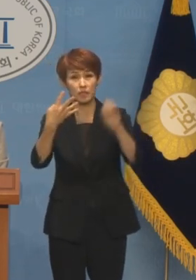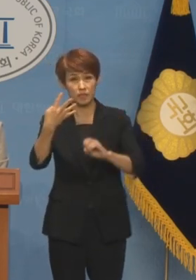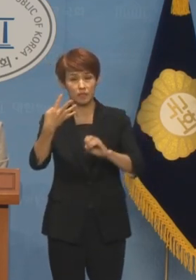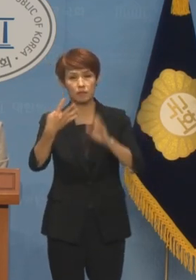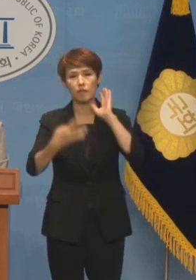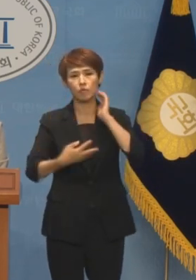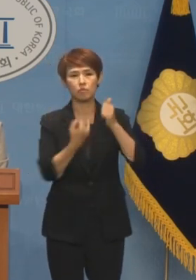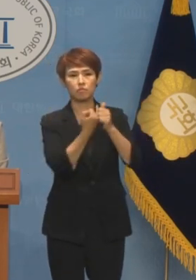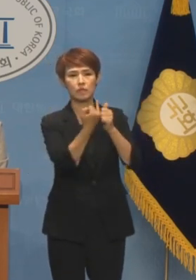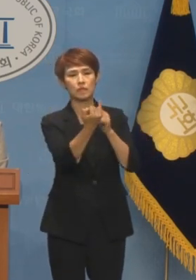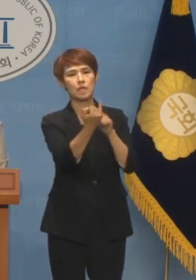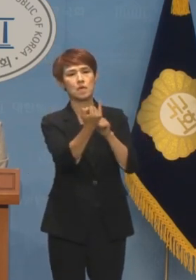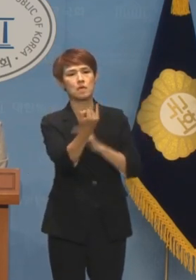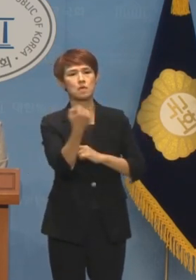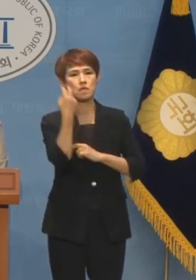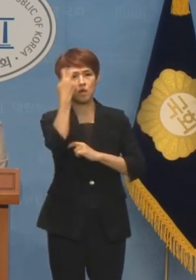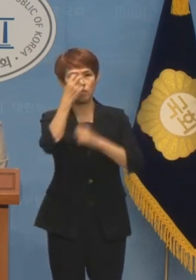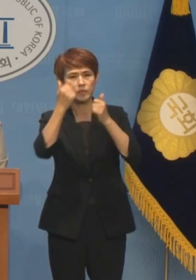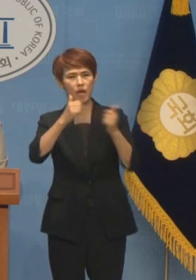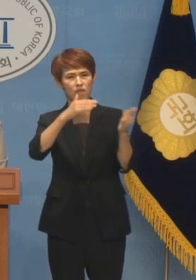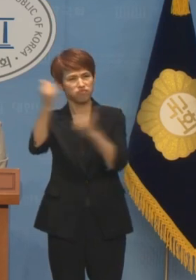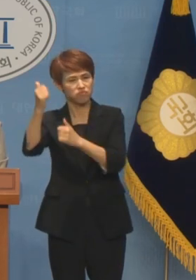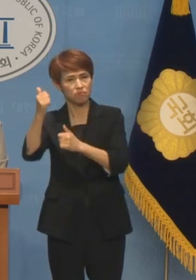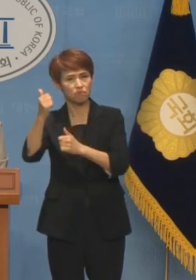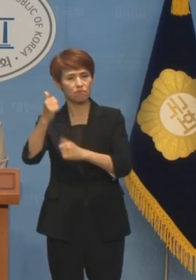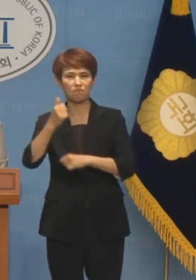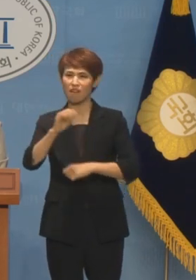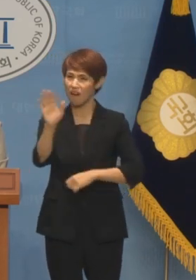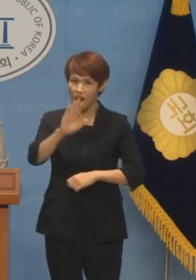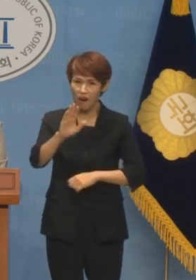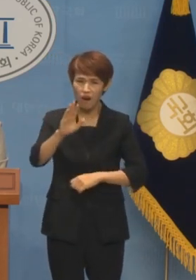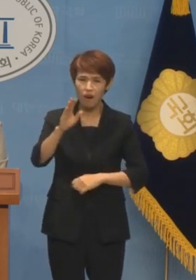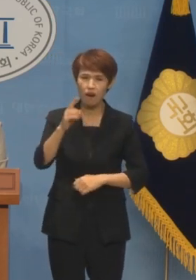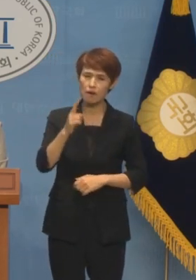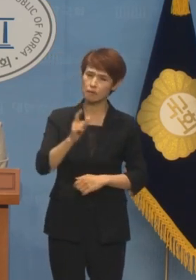김건희 여사에 대한 검찰 수사를 불신하는 것입니다.